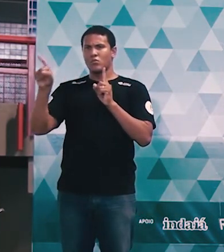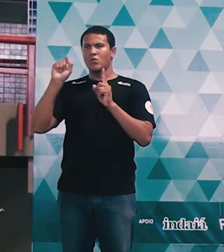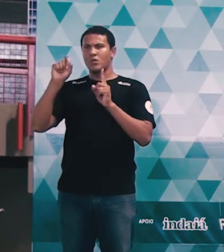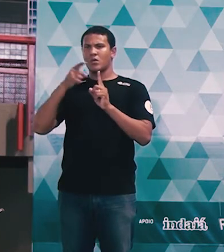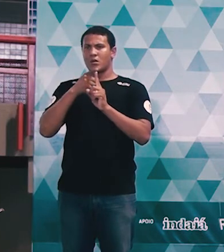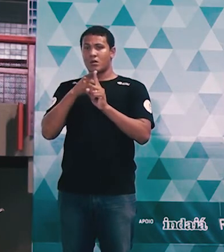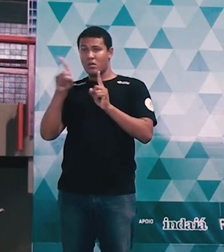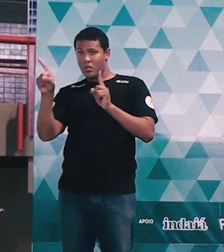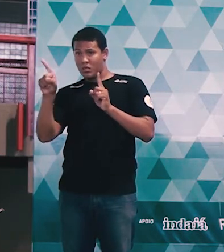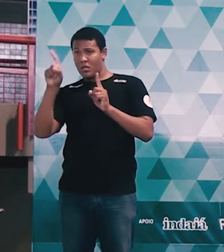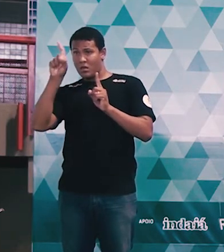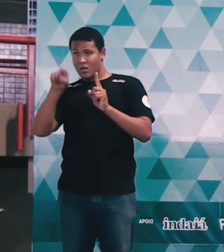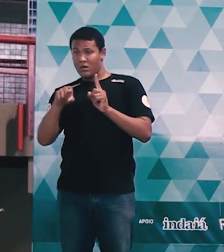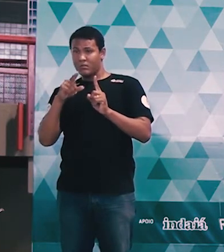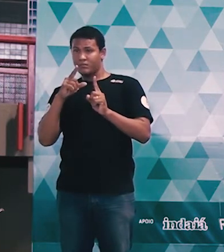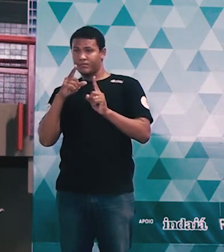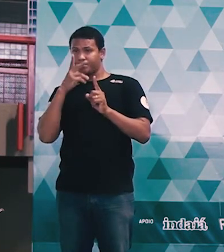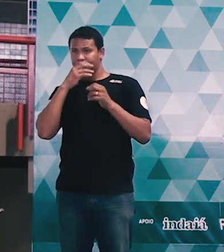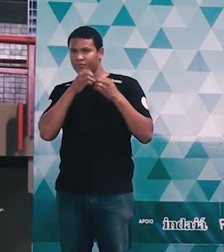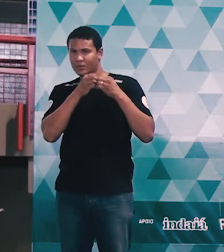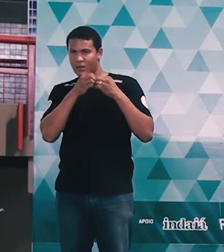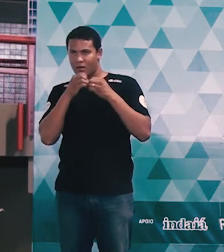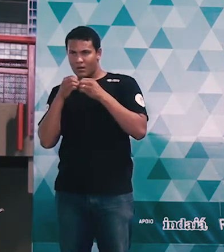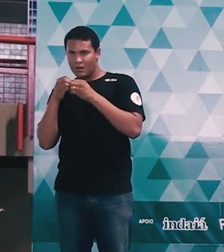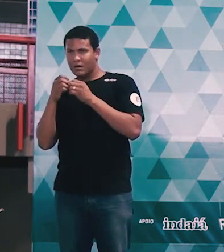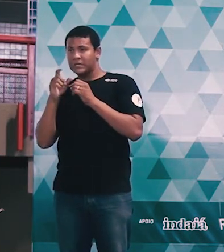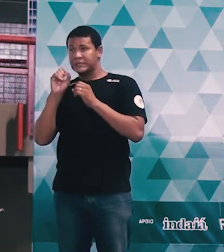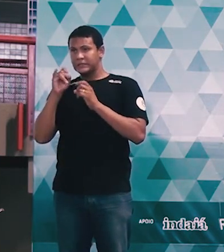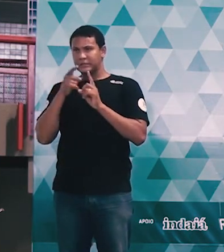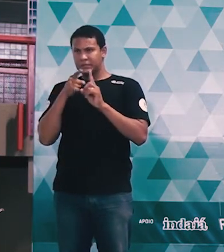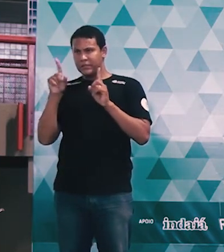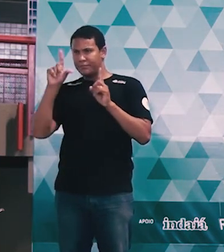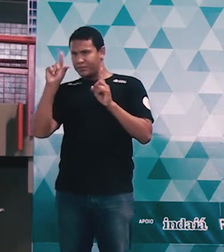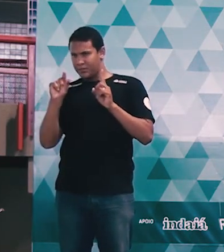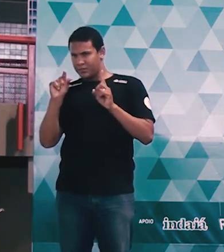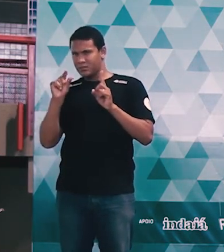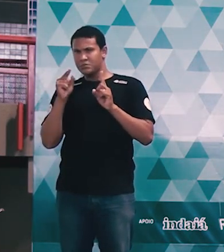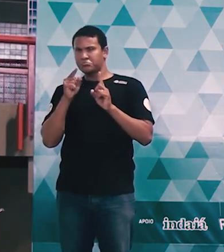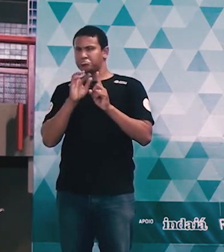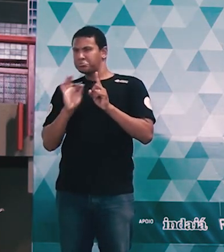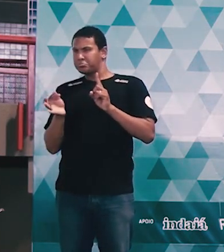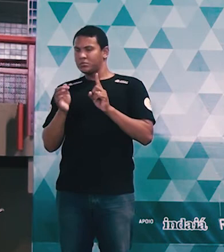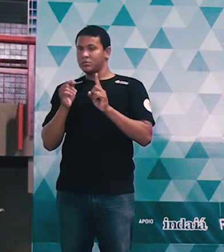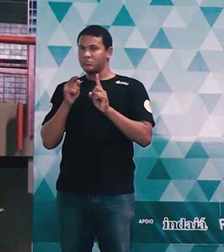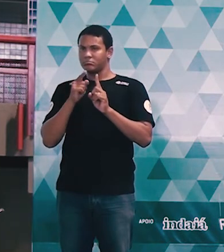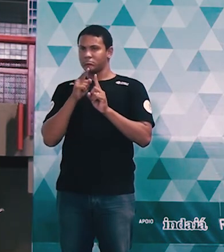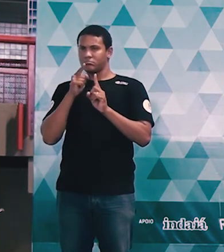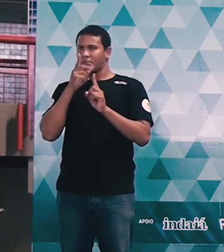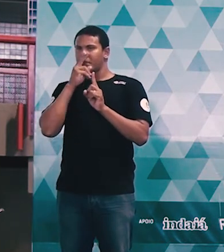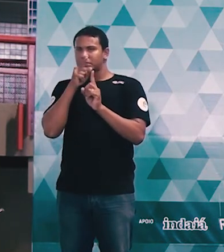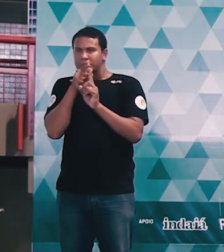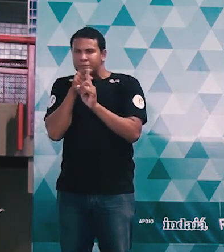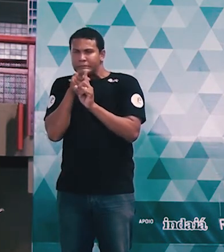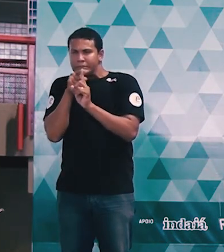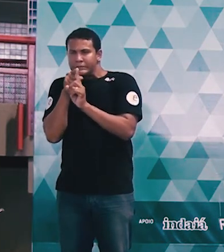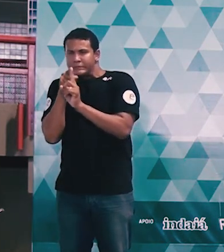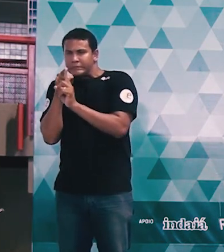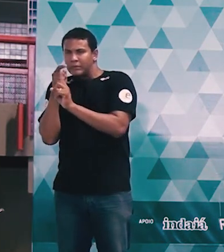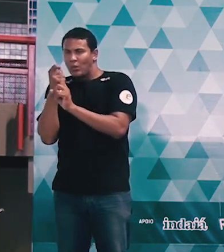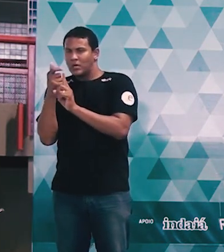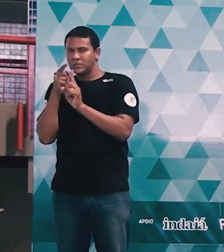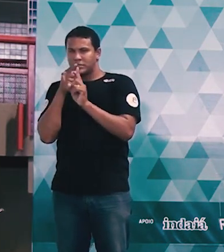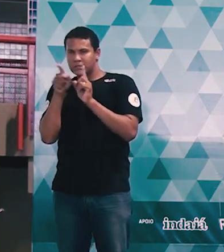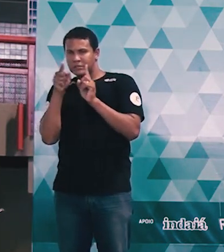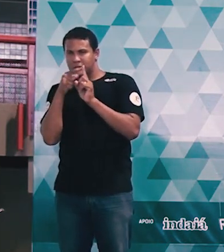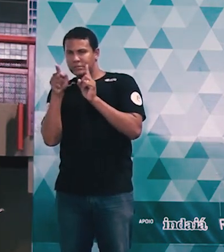elementos estão mais próximos, então é mais regular. O que é que acontece quando o desvio padrão é grande? Tem mais dispersão, então